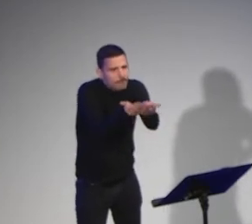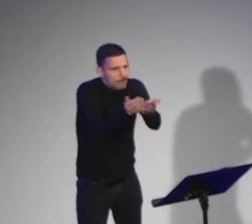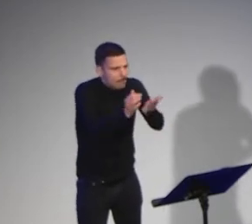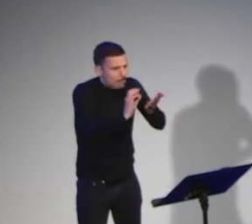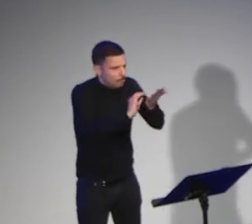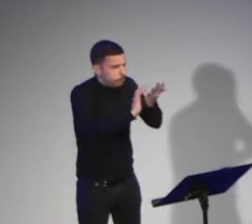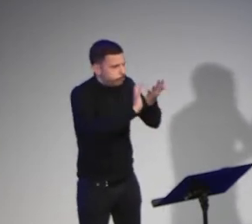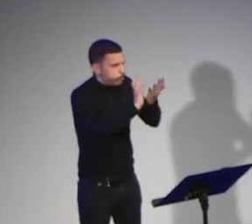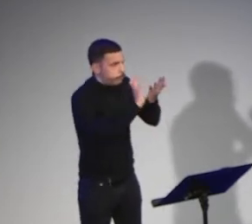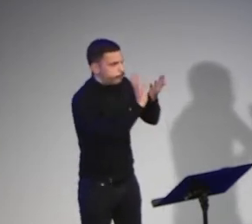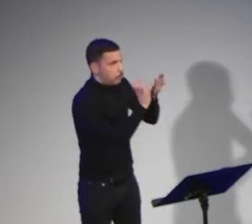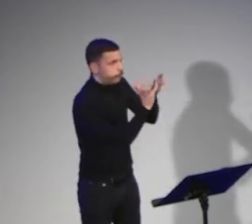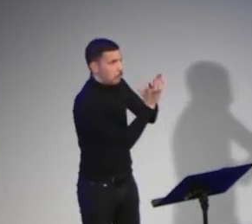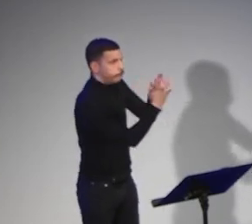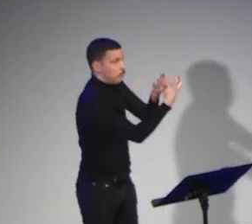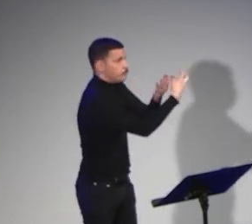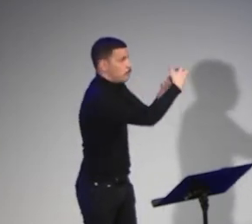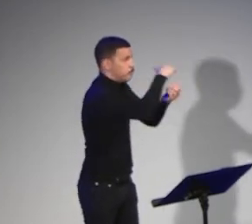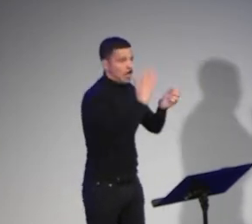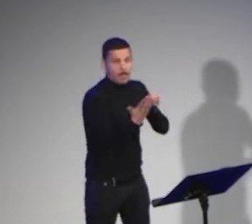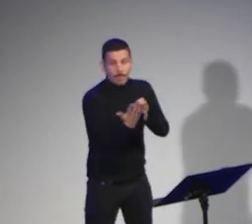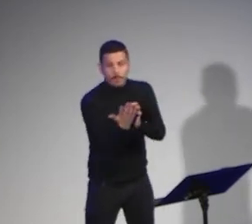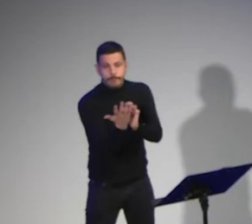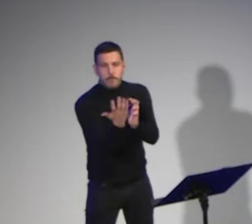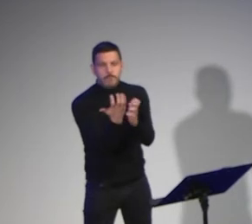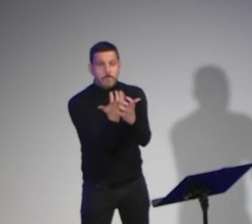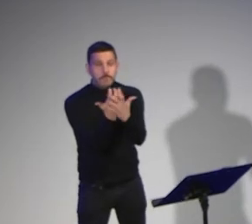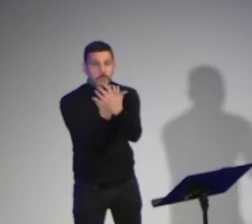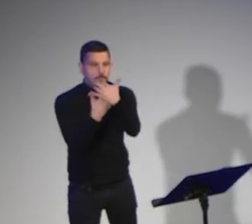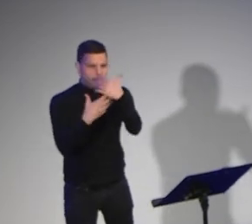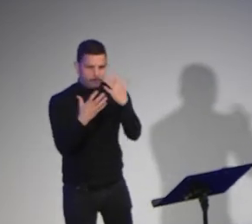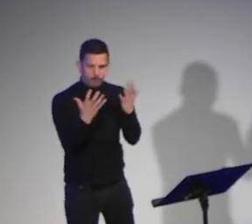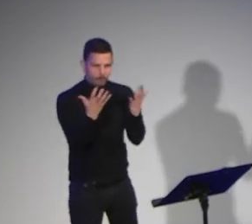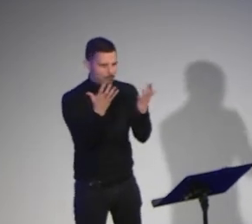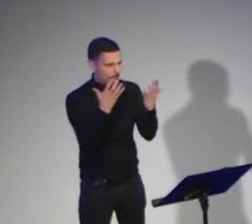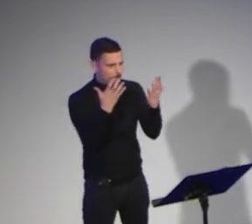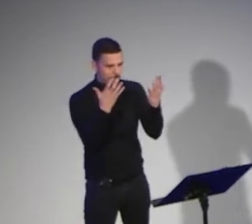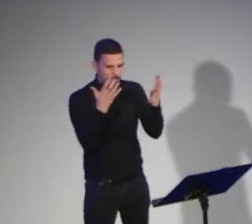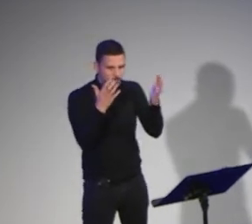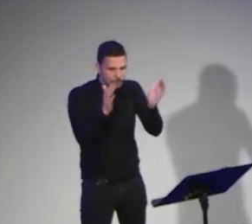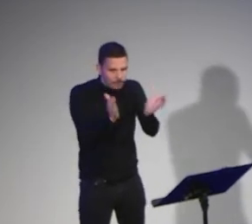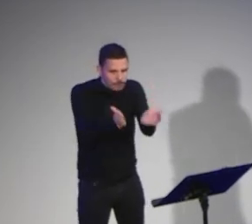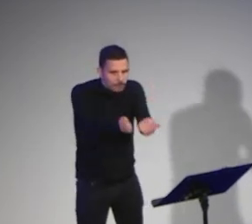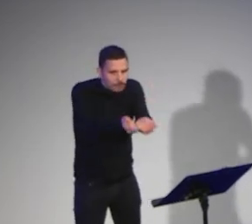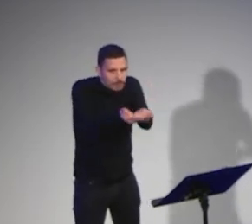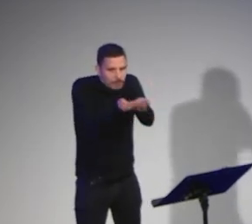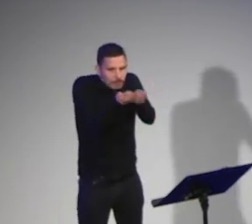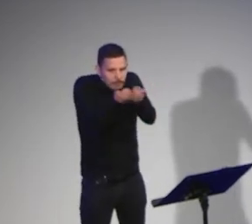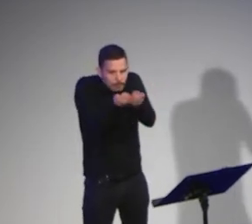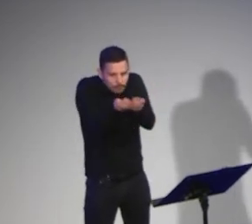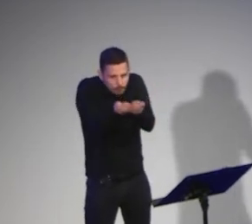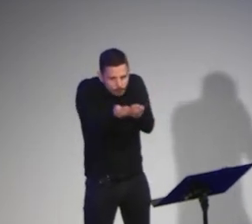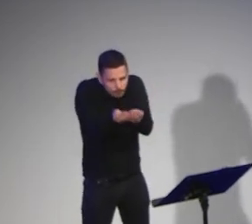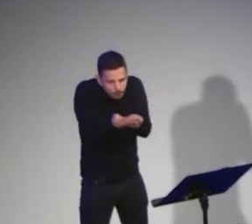enterrements. On parle lentement. Maintenant, on va rentrer, d'accord ? Et pendant qu'il disait ces phrases, on aurait pu croire que l'odeur